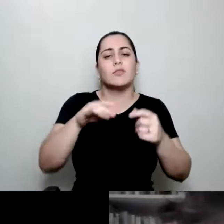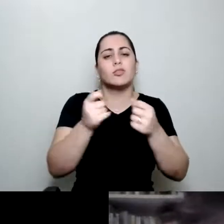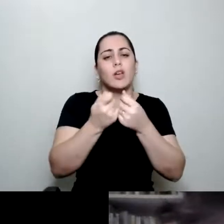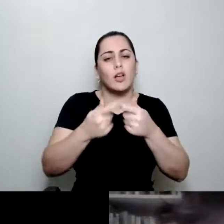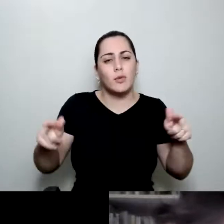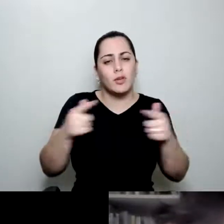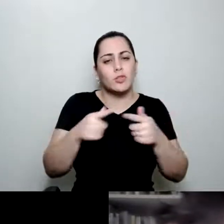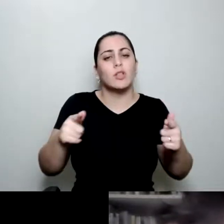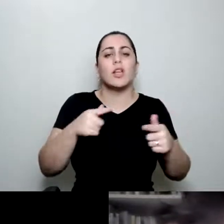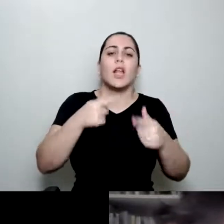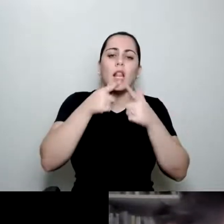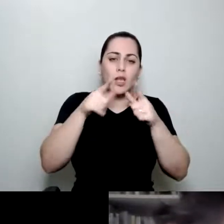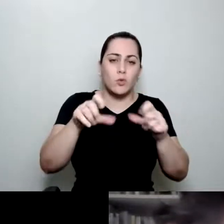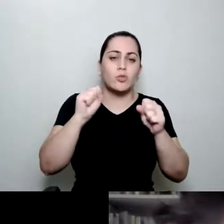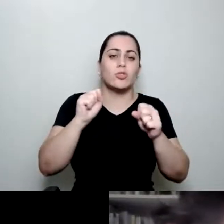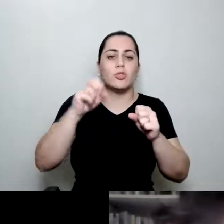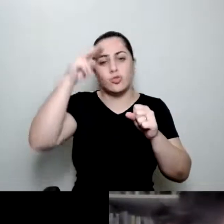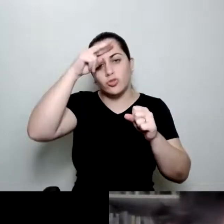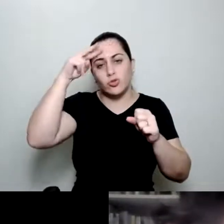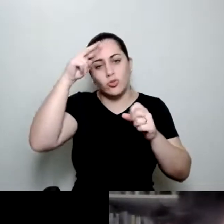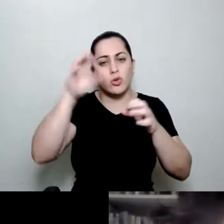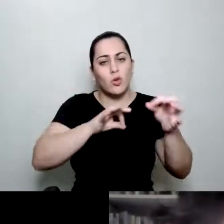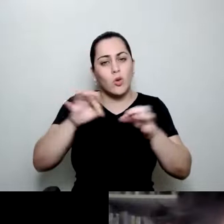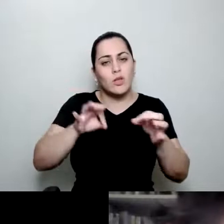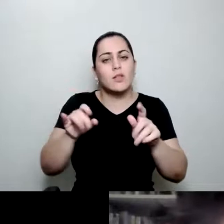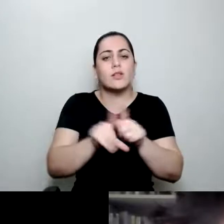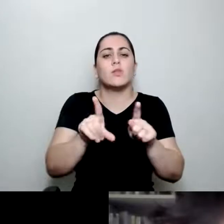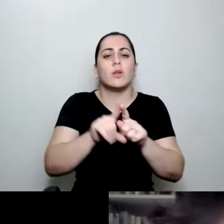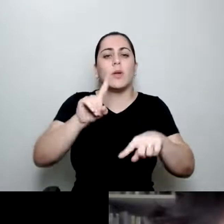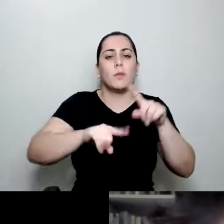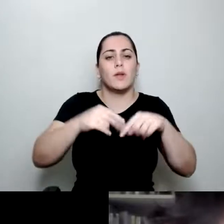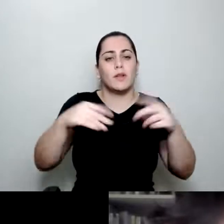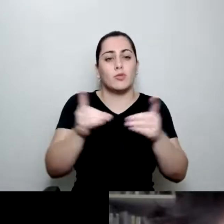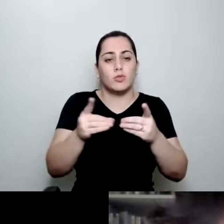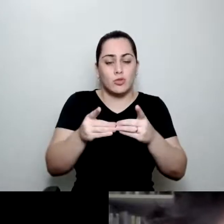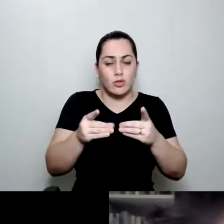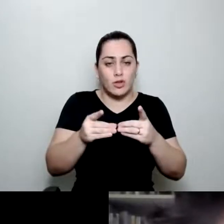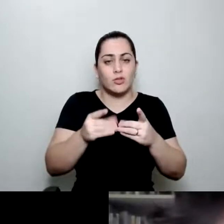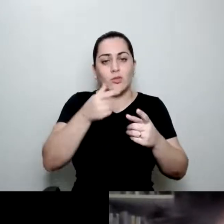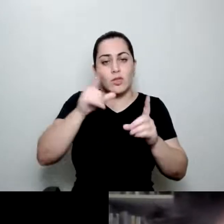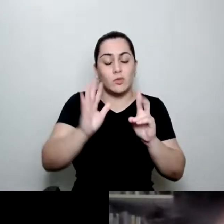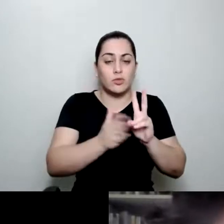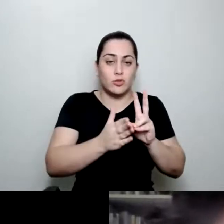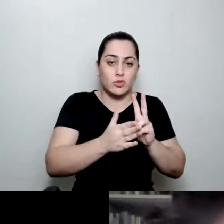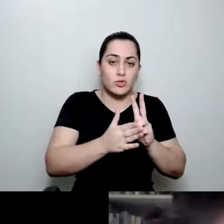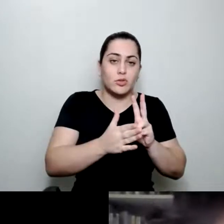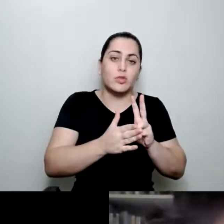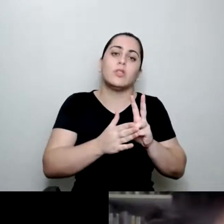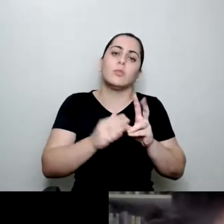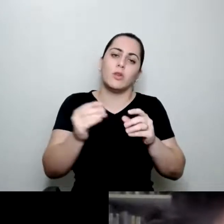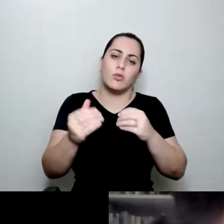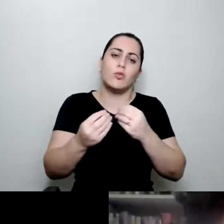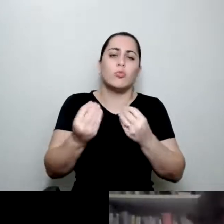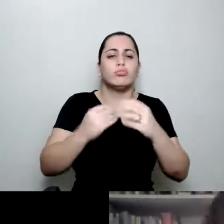linguística histórica, elaboração de ortografias, elaboração de materiais didáticos em língua indígena e desenvolvimento